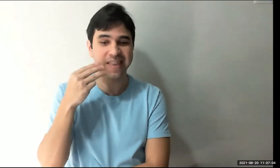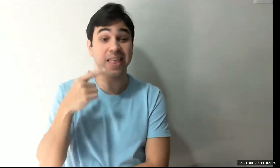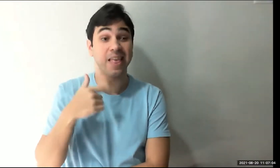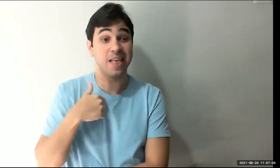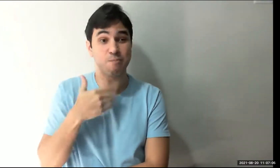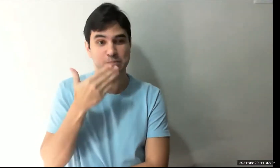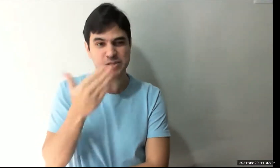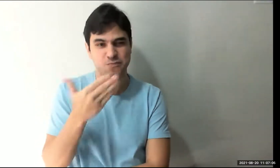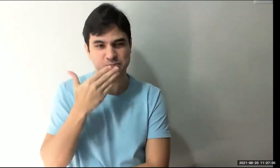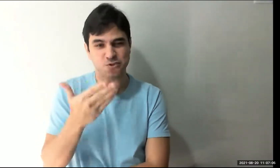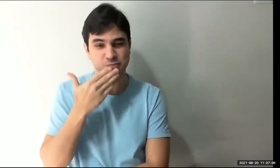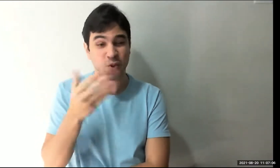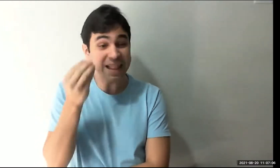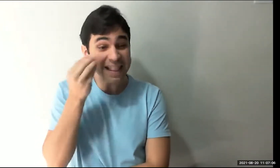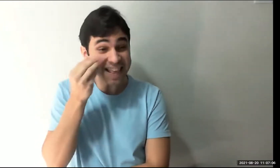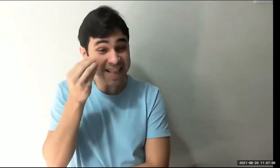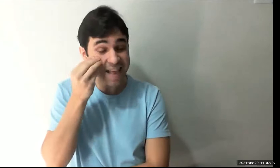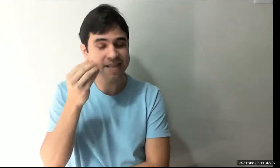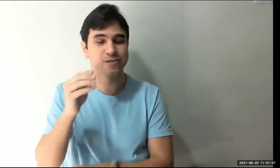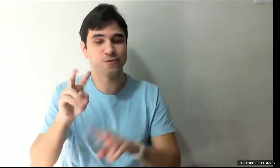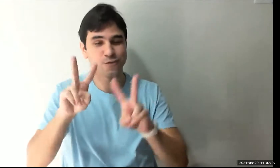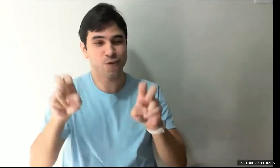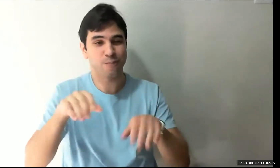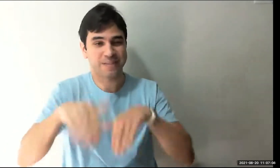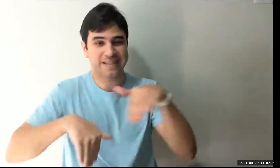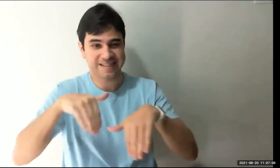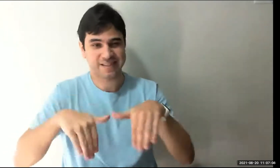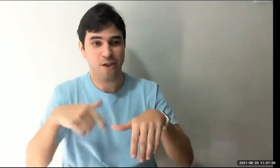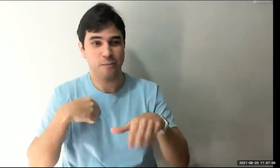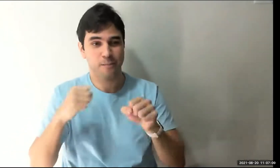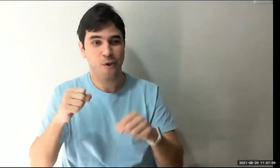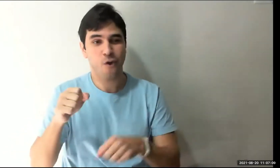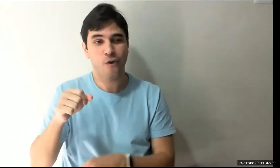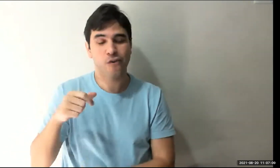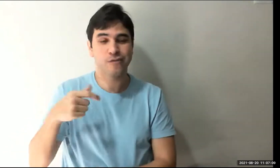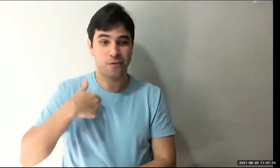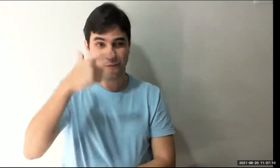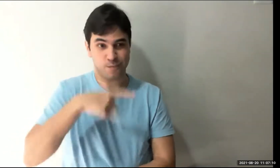eu tive com a Solange, com outros professores também, que trabalham ali no DEBASE.